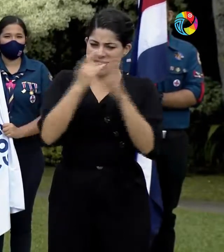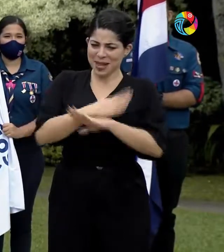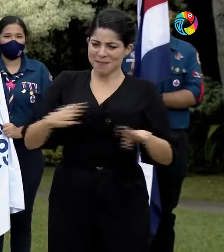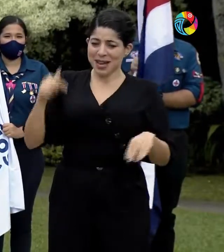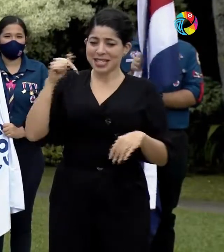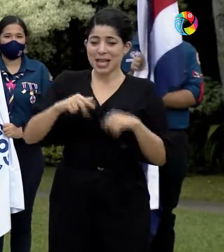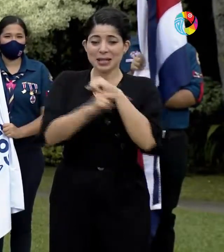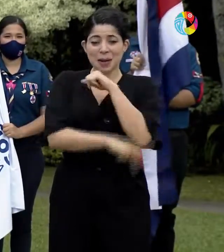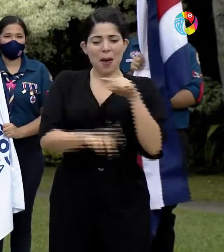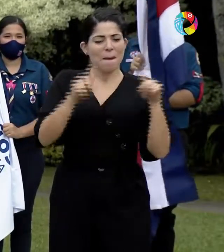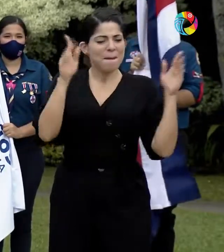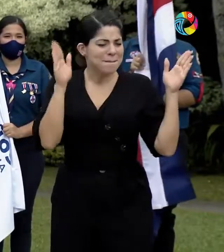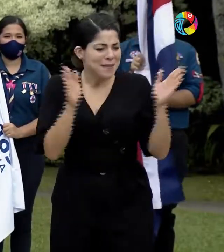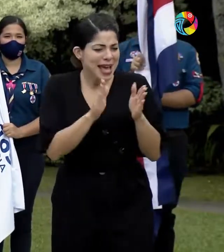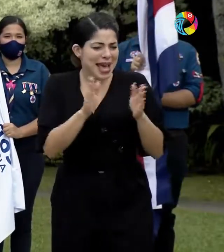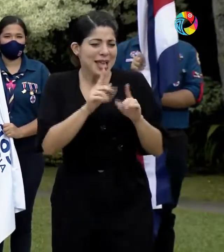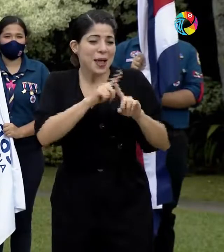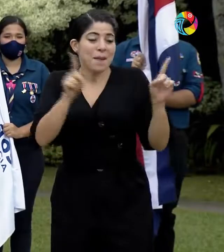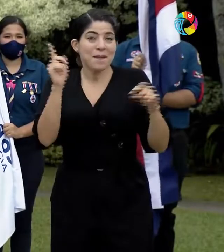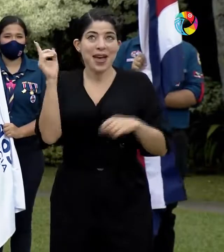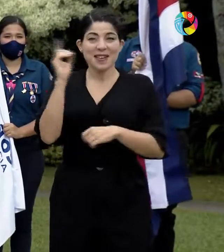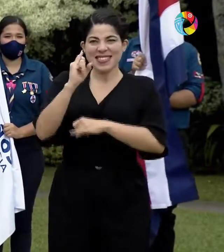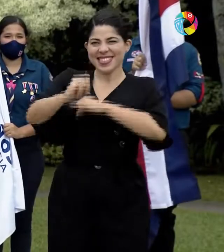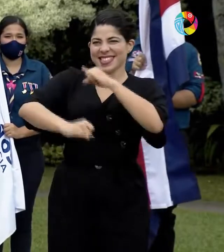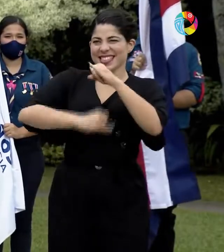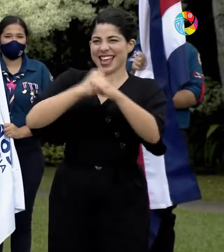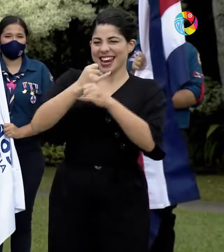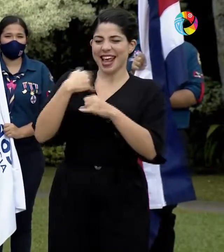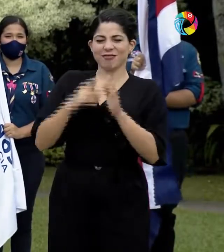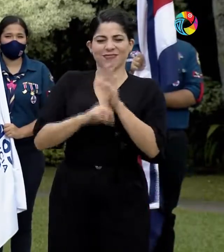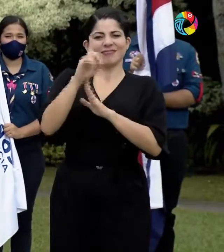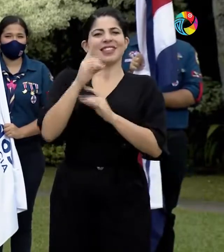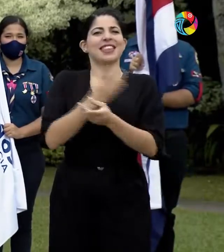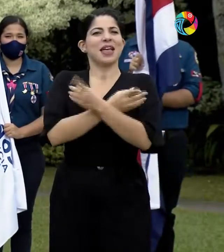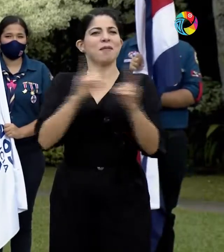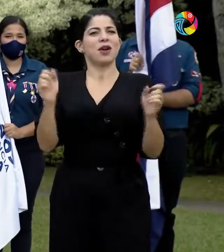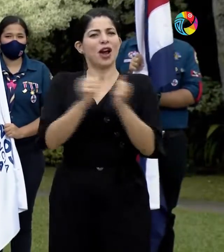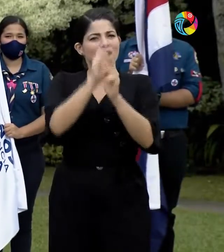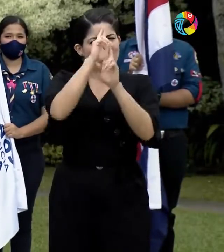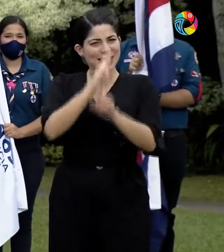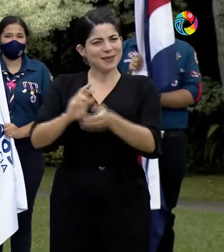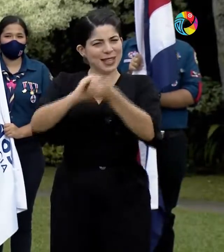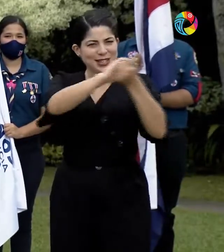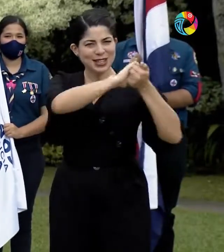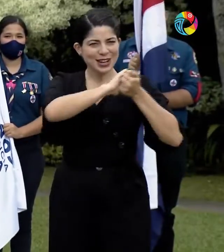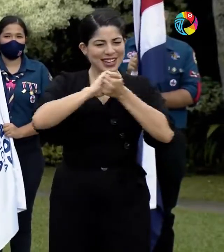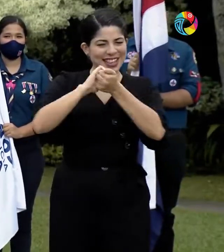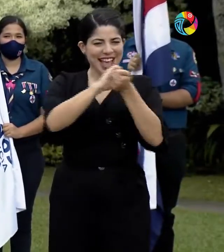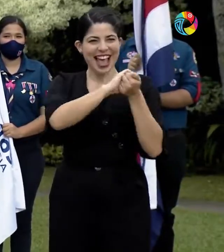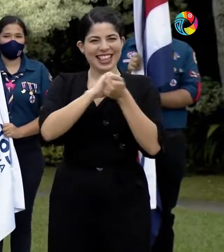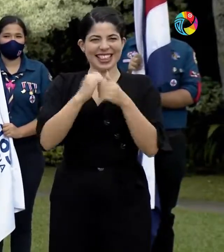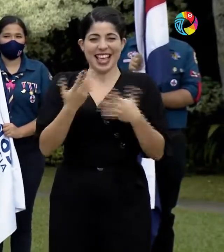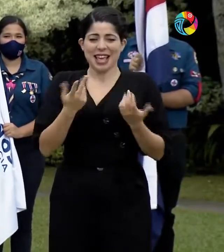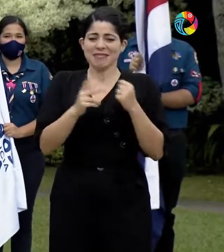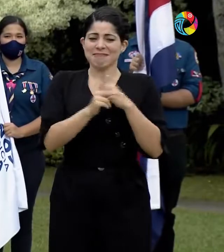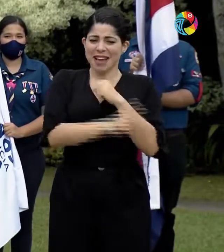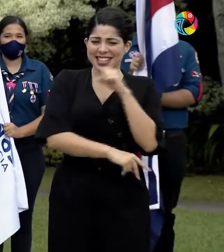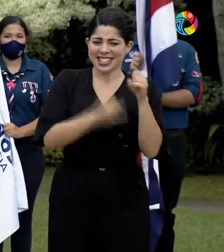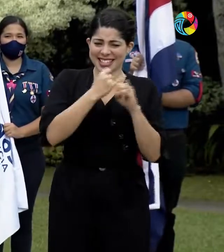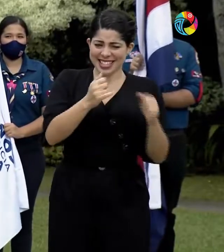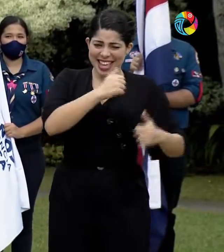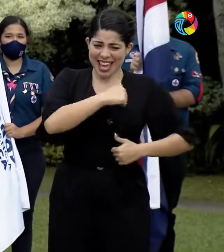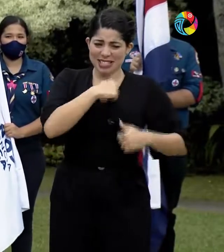este país chiquito, pero en vida internacional, construimos democracia con respeto y solidaridad. Que se puede ir sin ejército, ya que